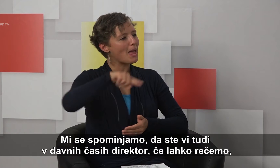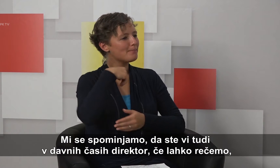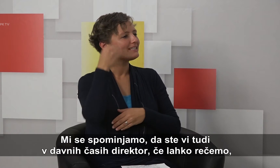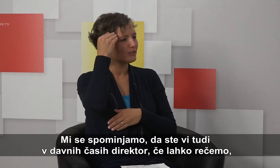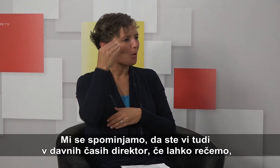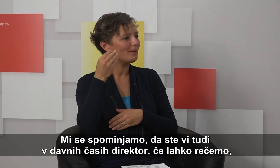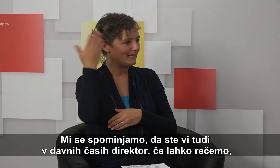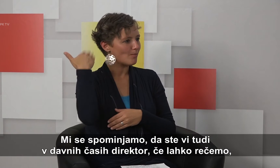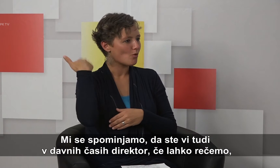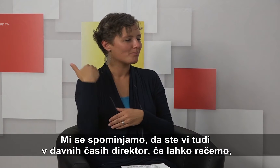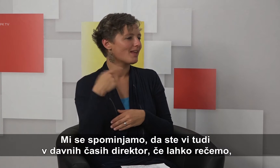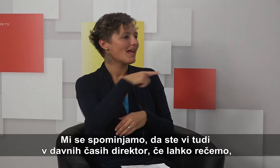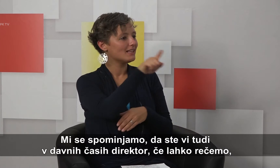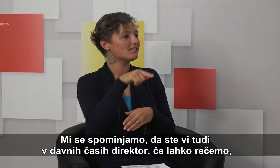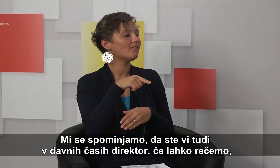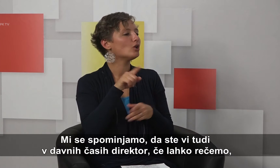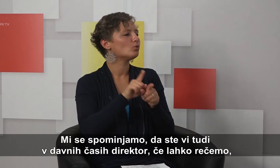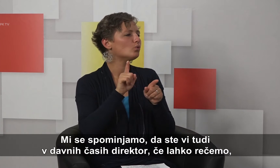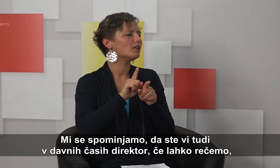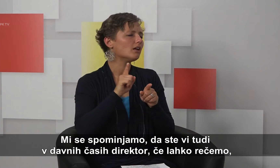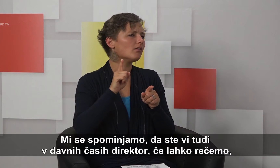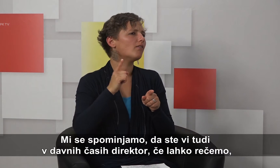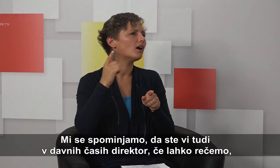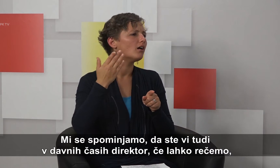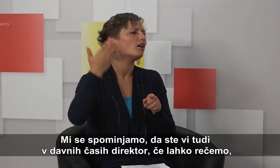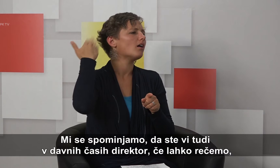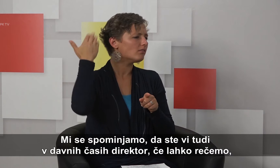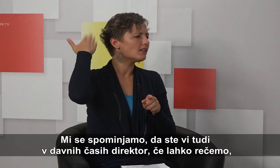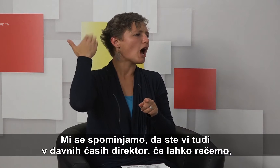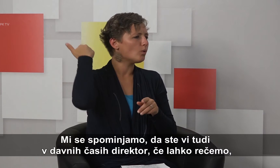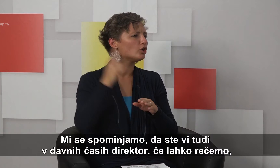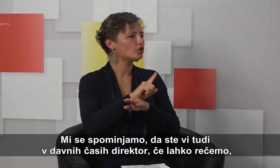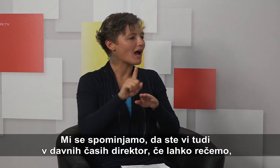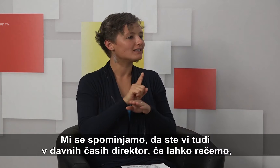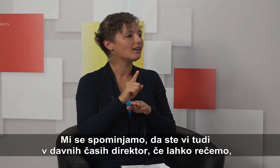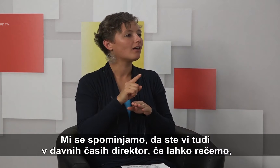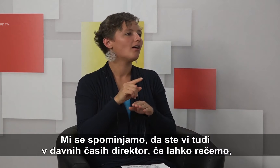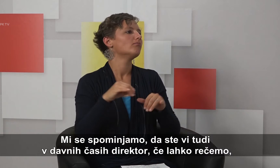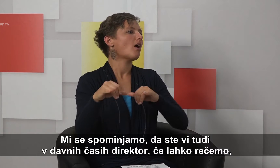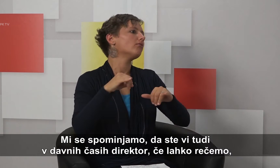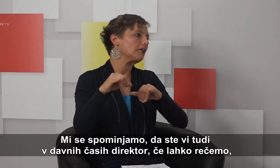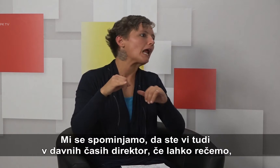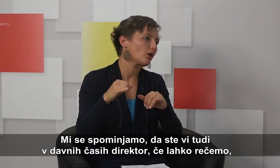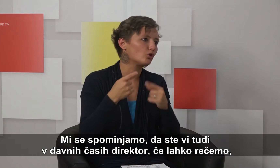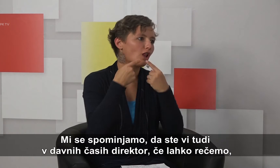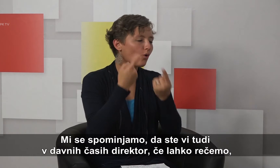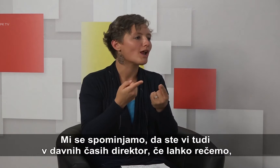Mi te spominjamo, da te bi tudi v davnih časih direktor še lahko